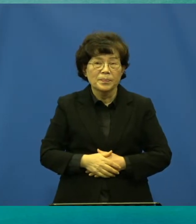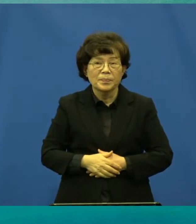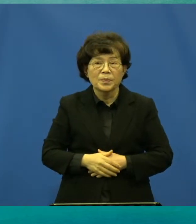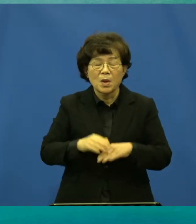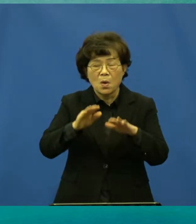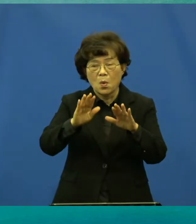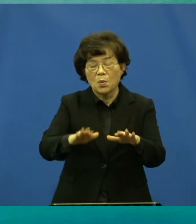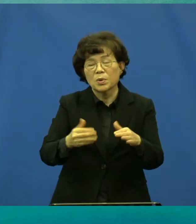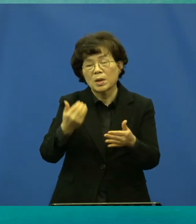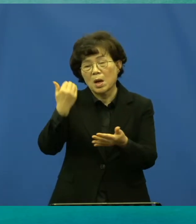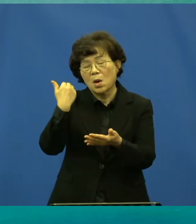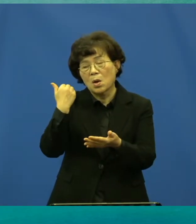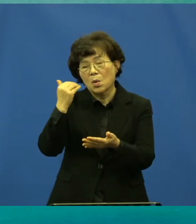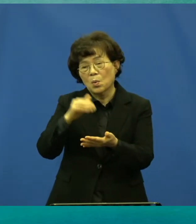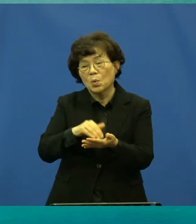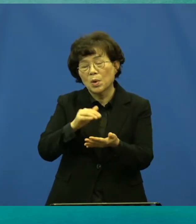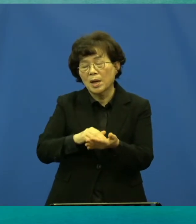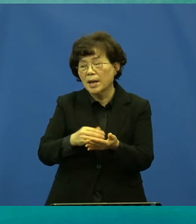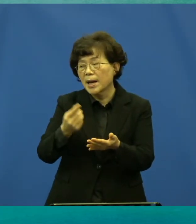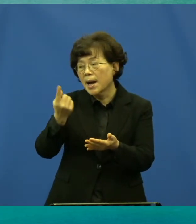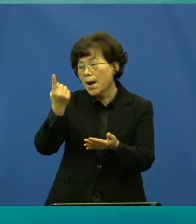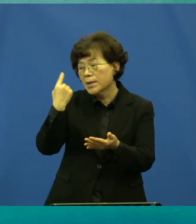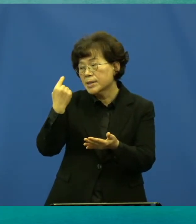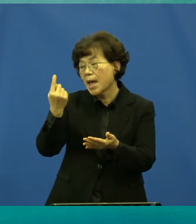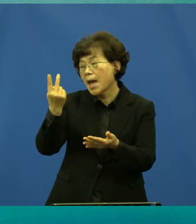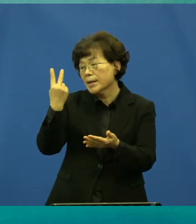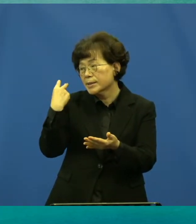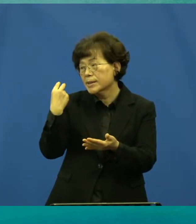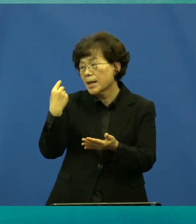오늘의 후회는 어제 그때 못 깨달은 거예요.